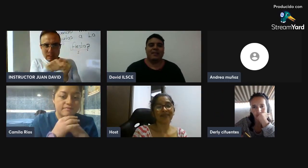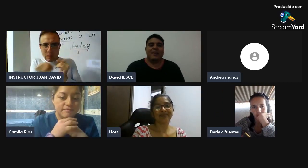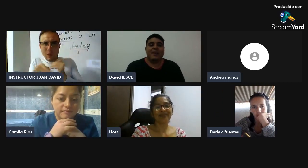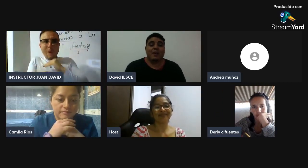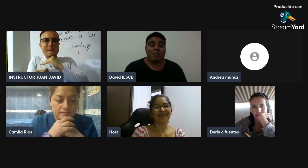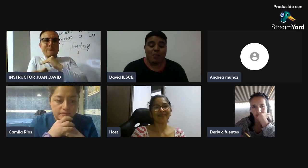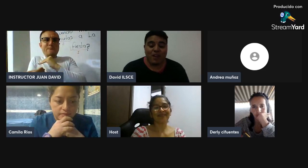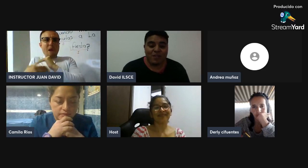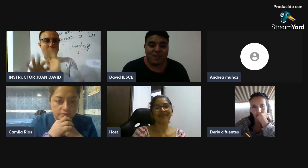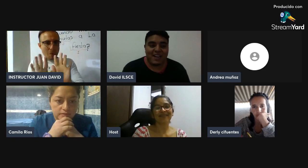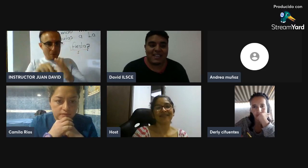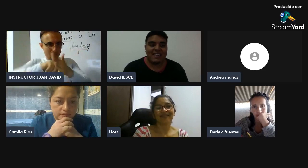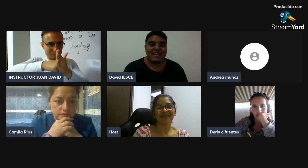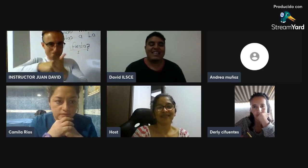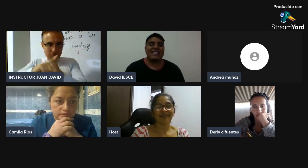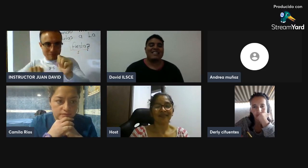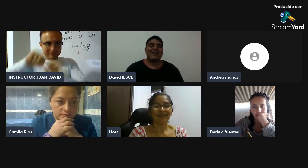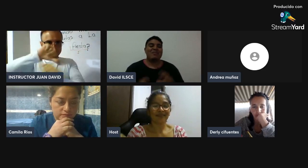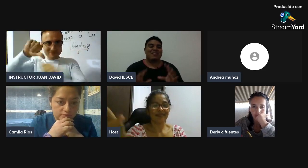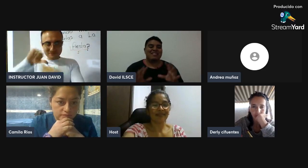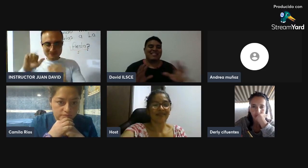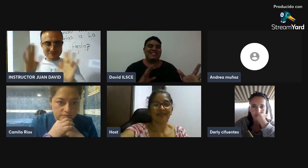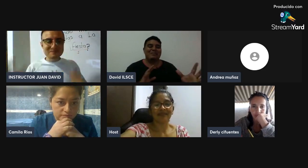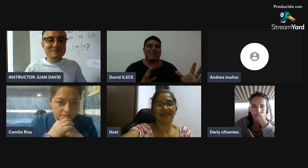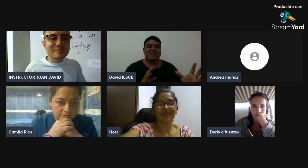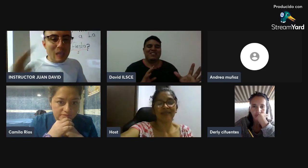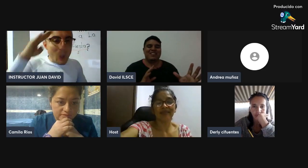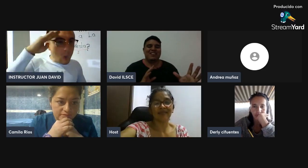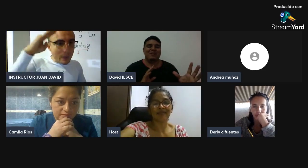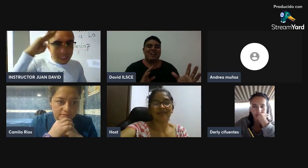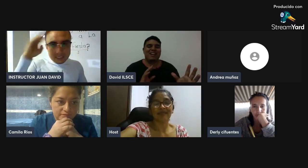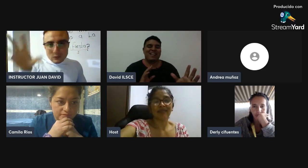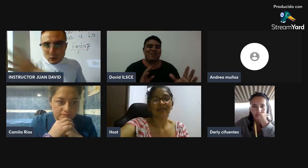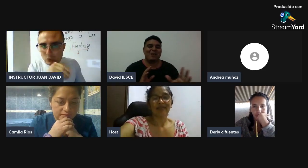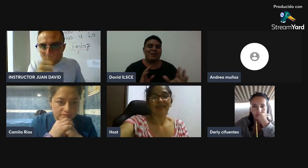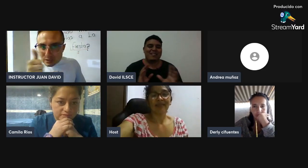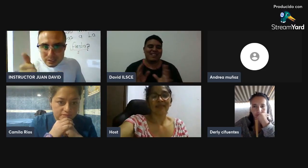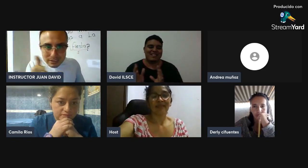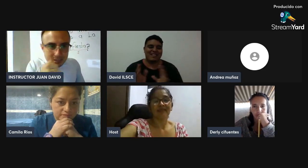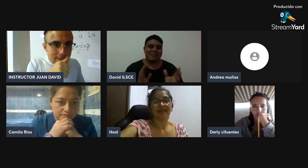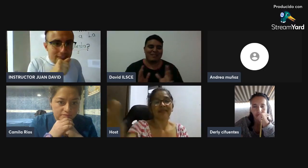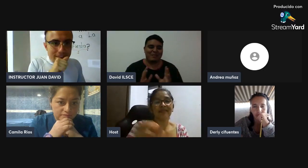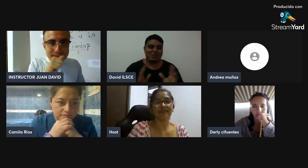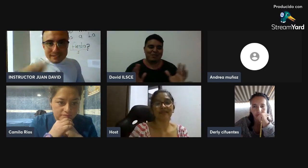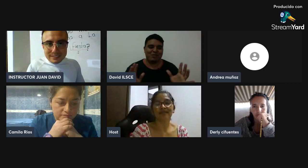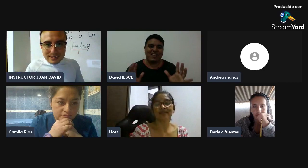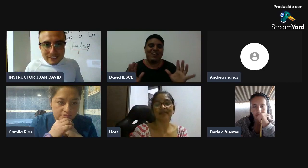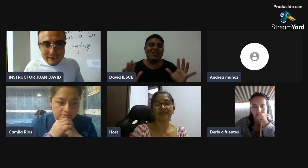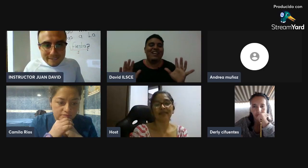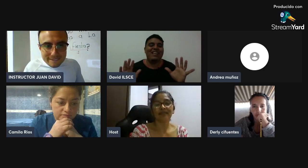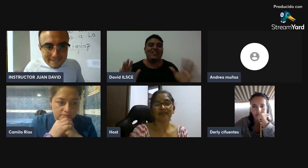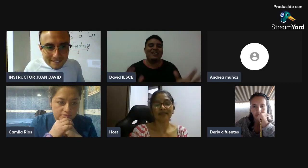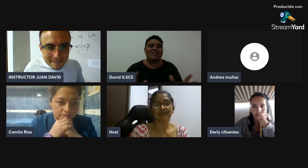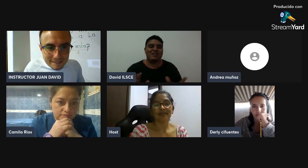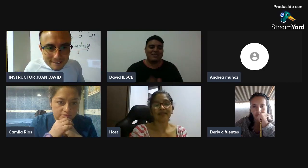bueno aquí ya llegaron bastantes personas así que los va a dejar en cola mientras empezamos con usted hola a todos cómo